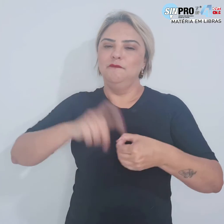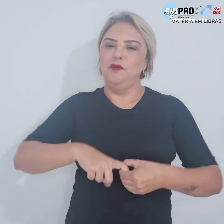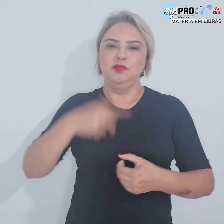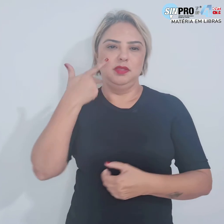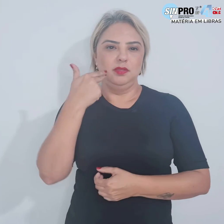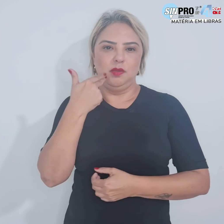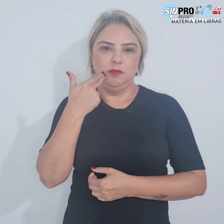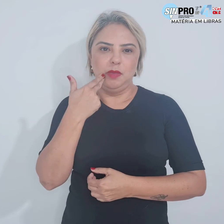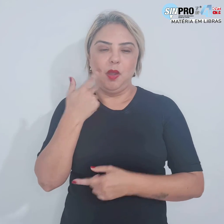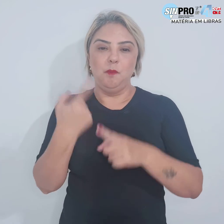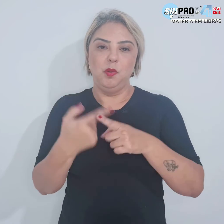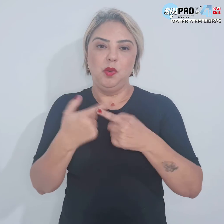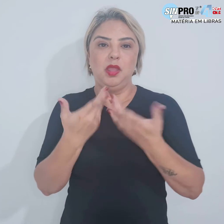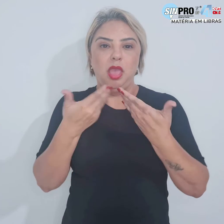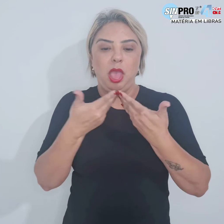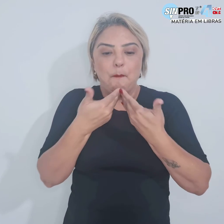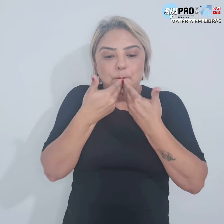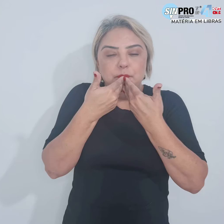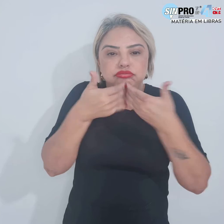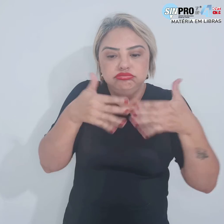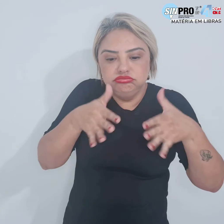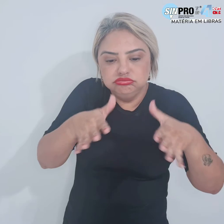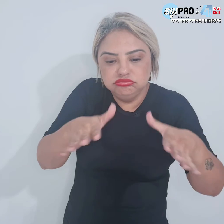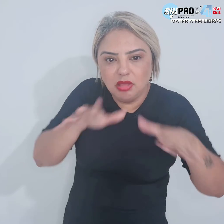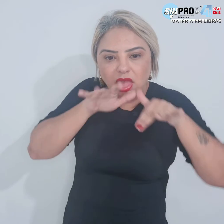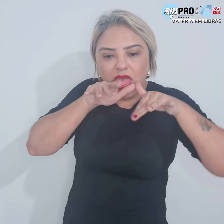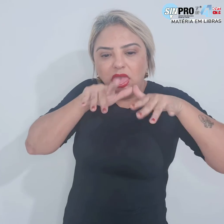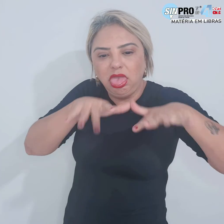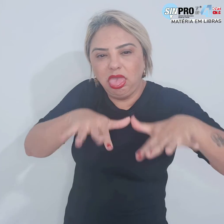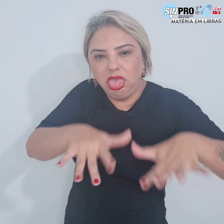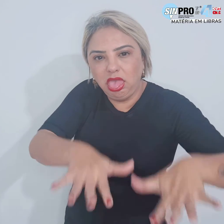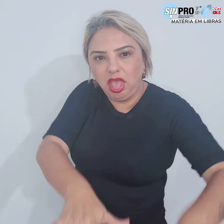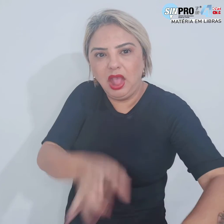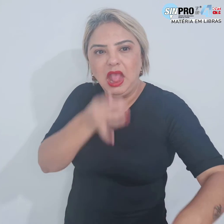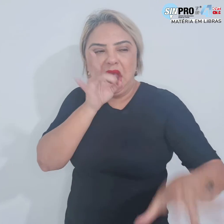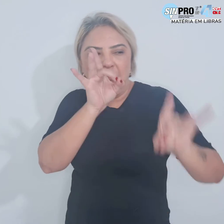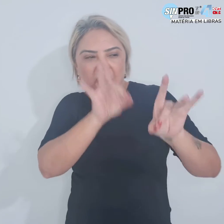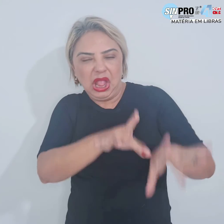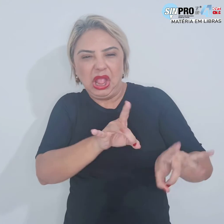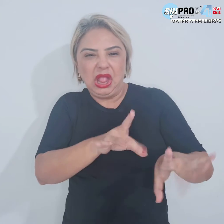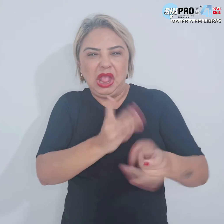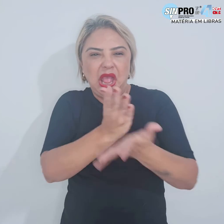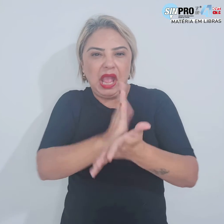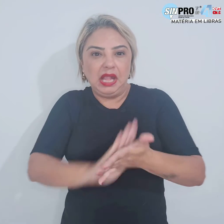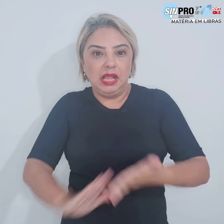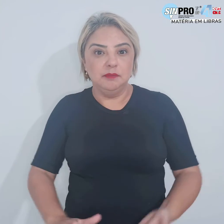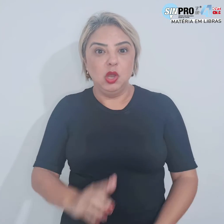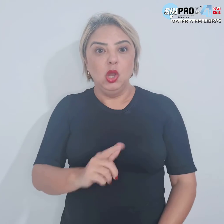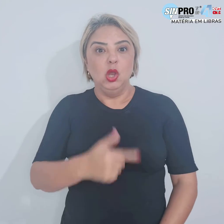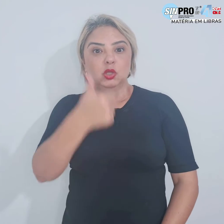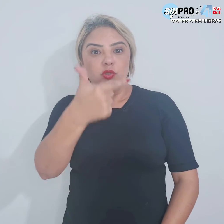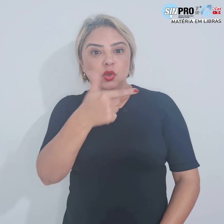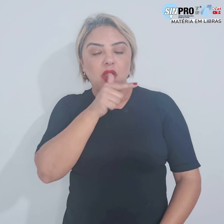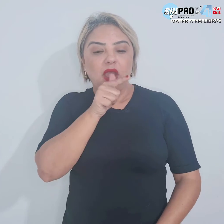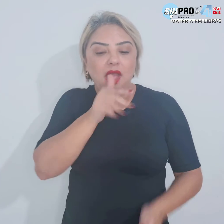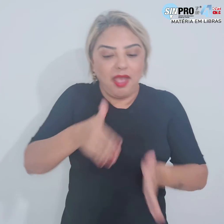com o rompimento das barragens, a lama com rejeitos destruiu 2 córregos que passavam pela